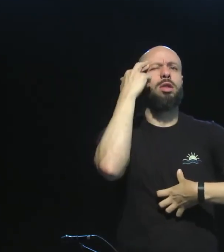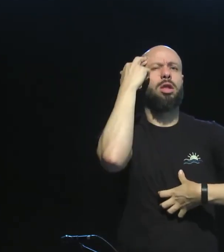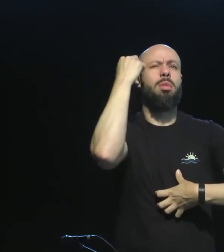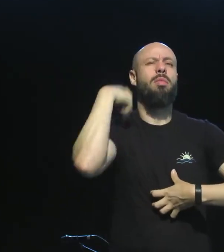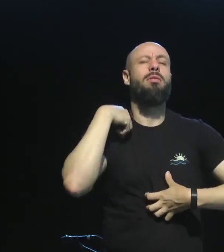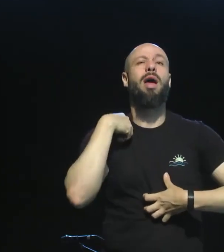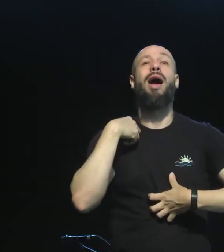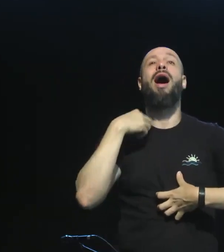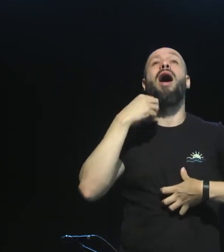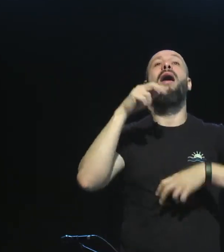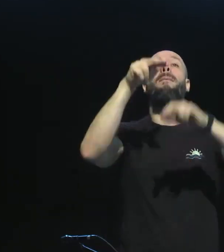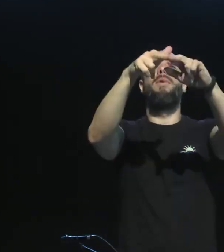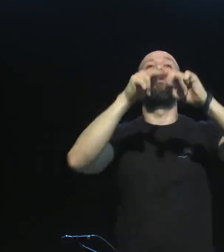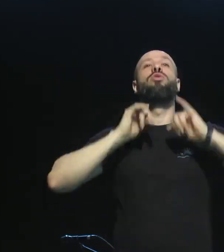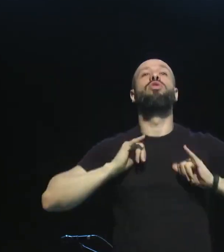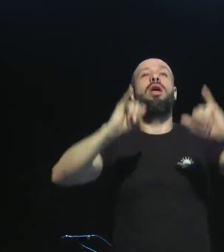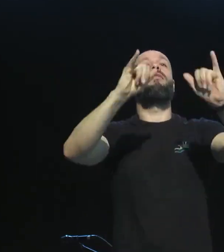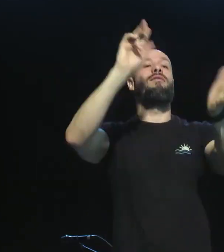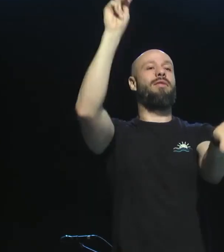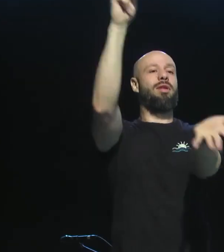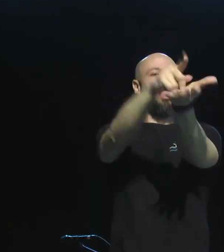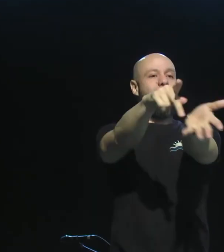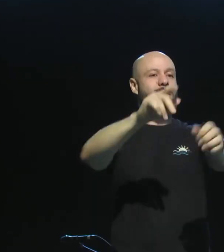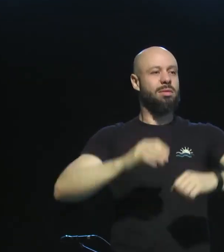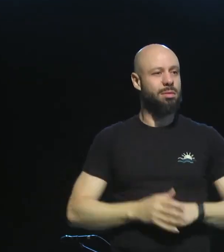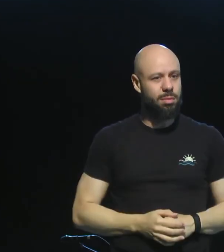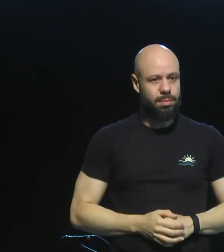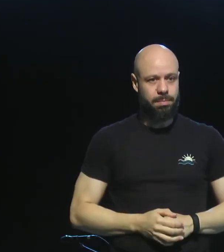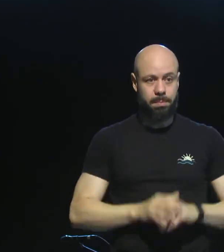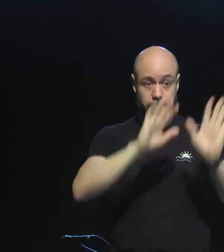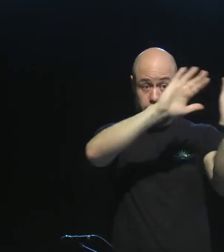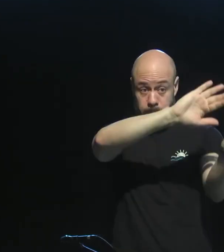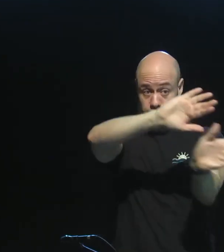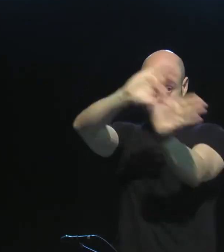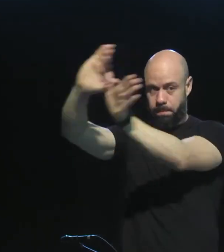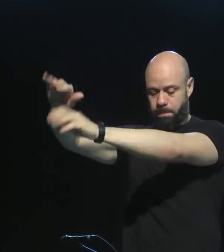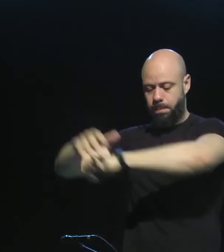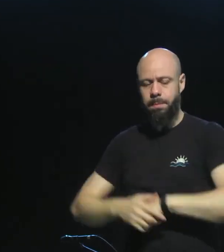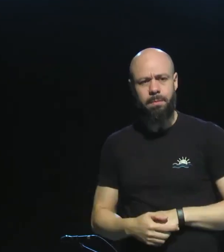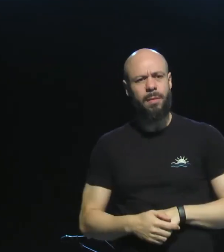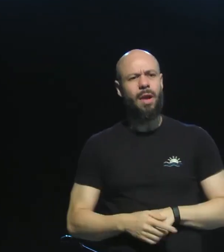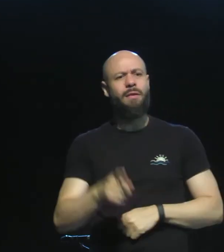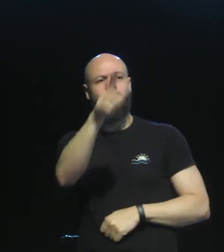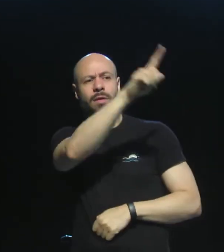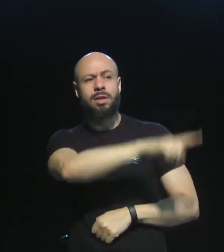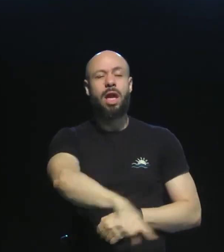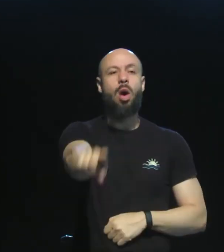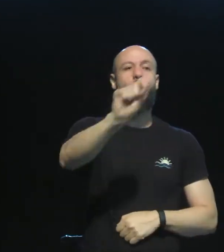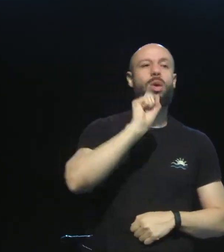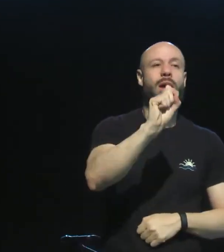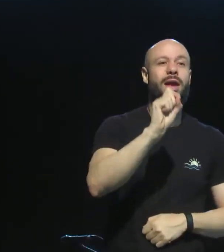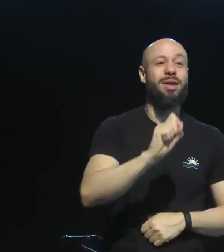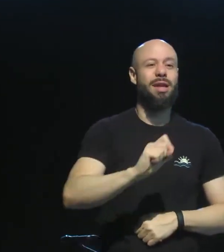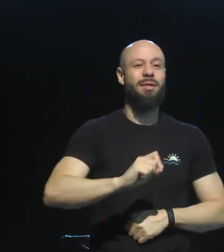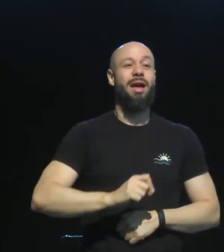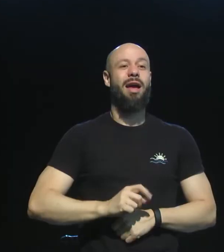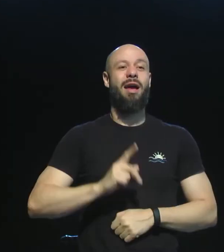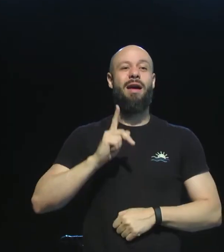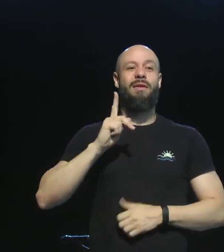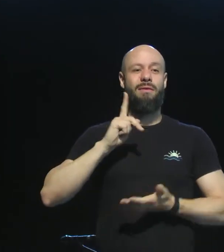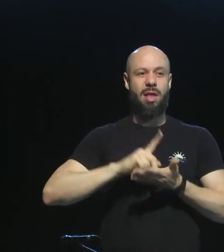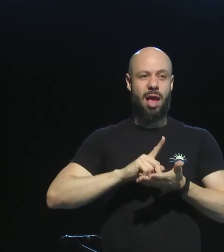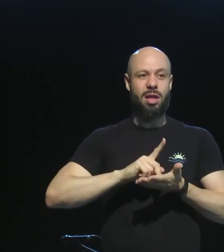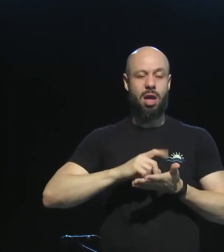é verdade. Então, em outras palavras, você se torna a fonte da verdade.